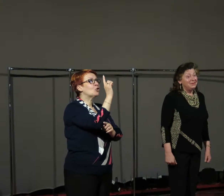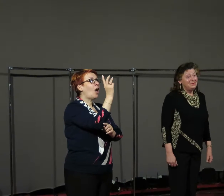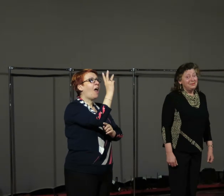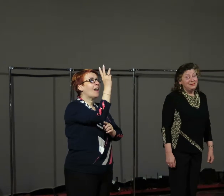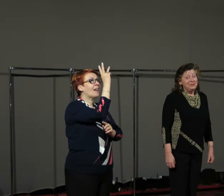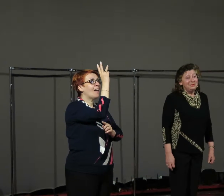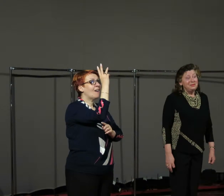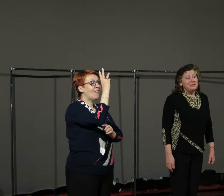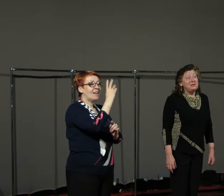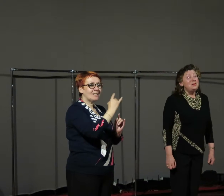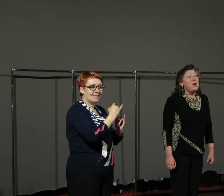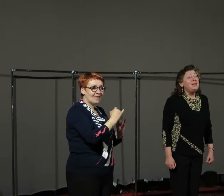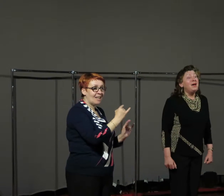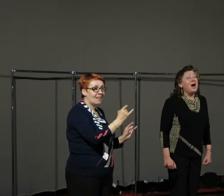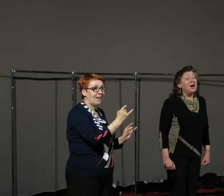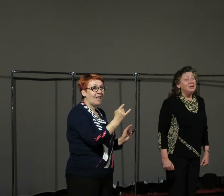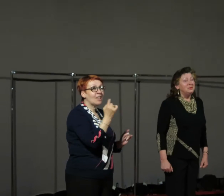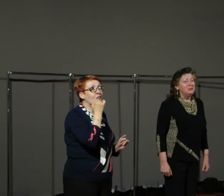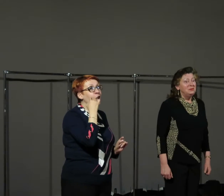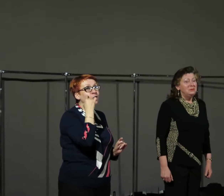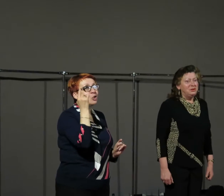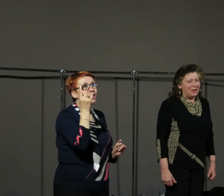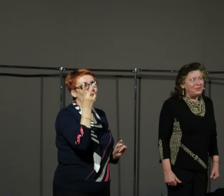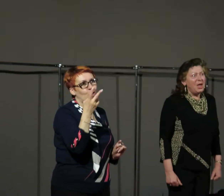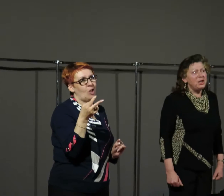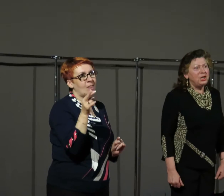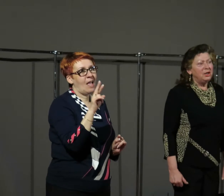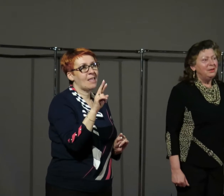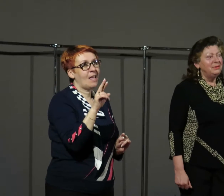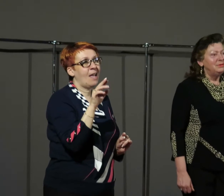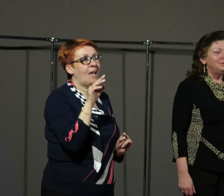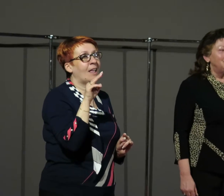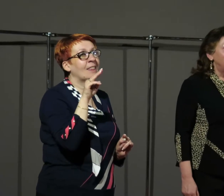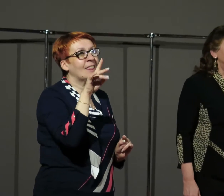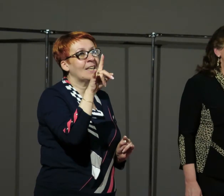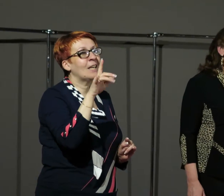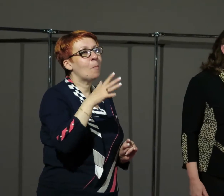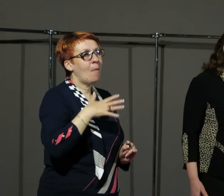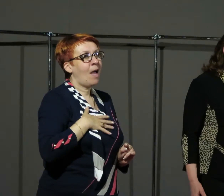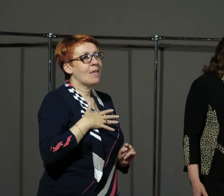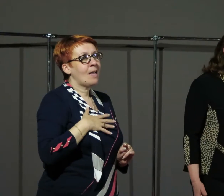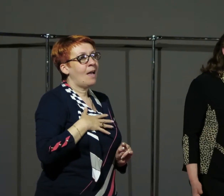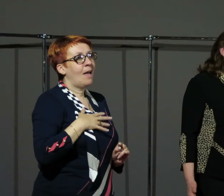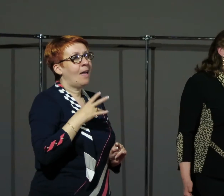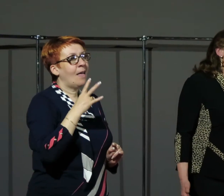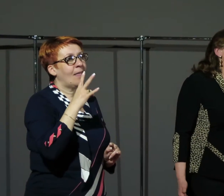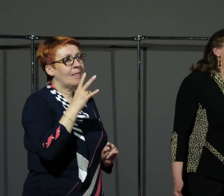неслышанная, ты моя навеки,